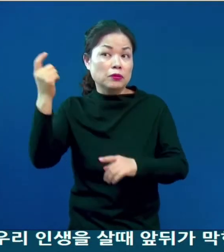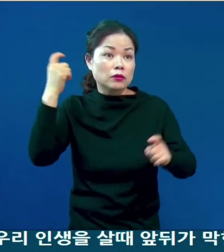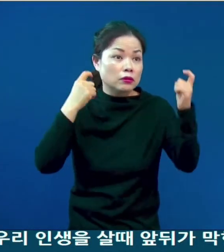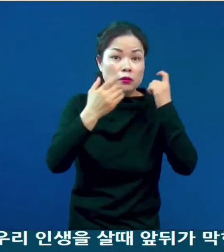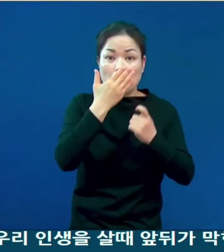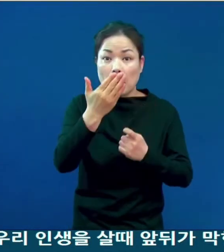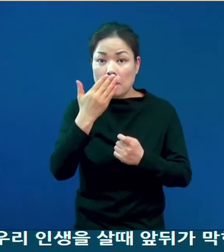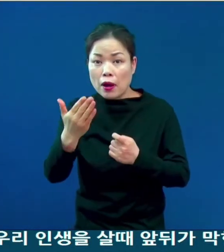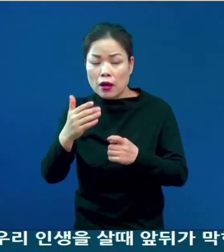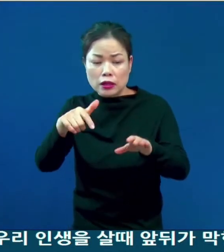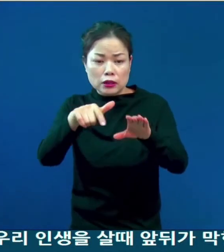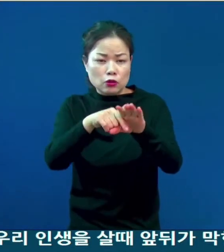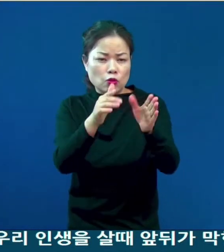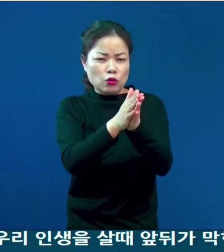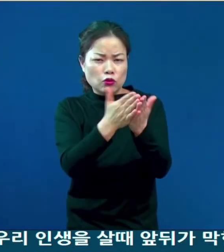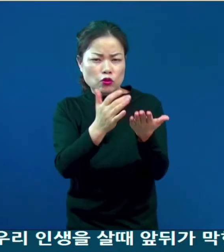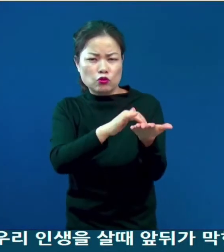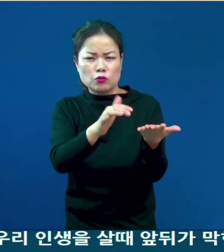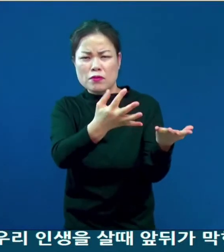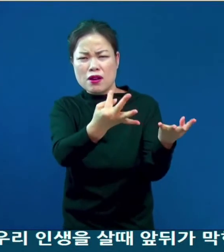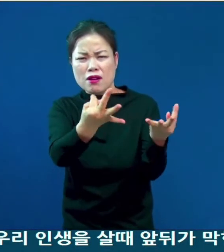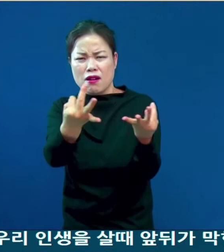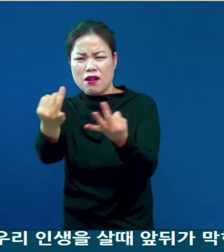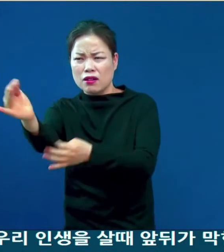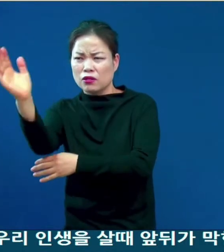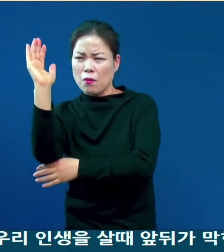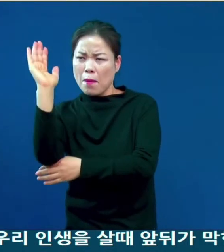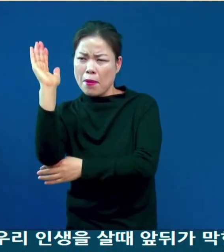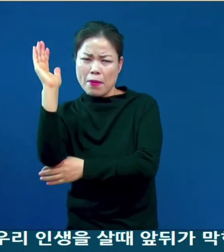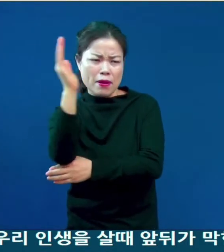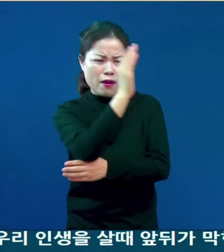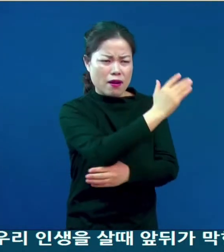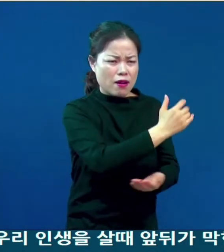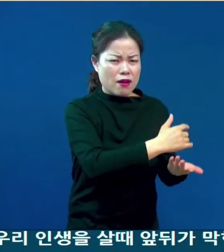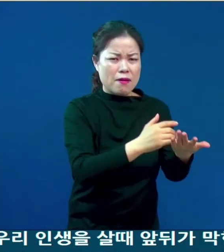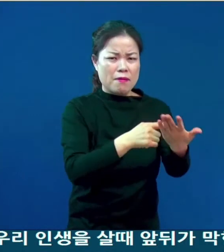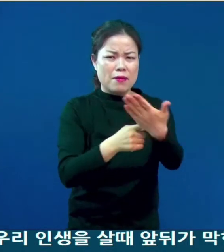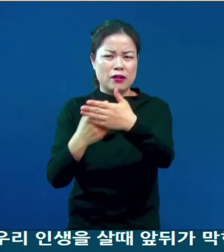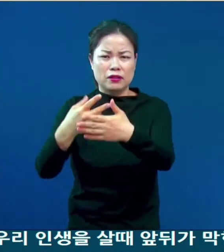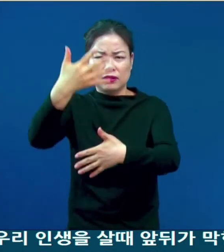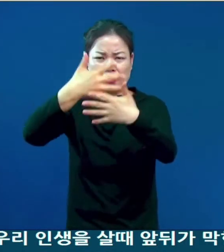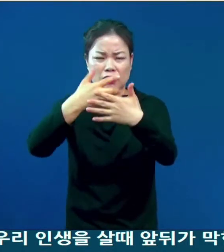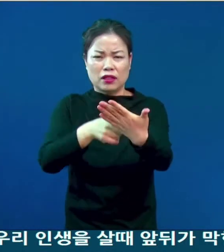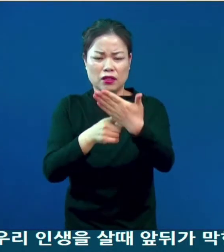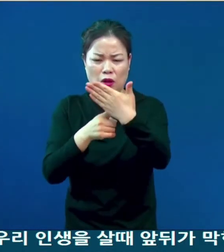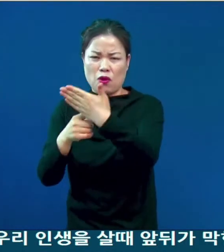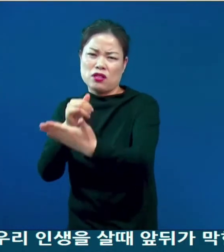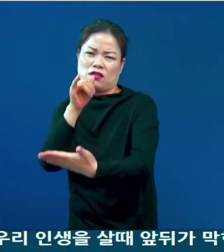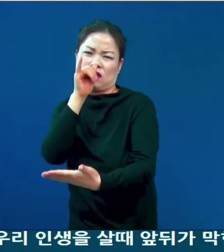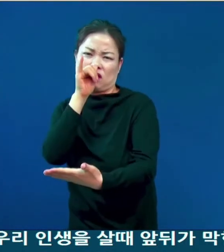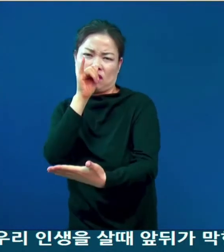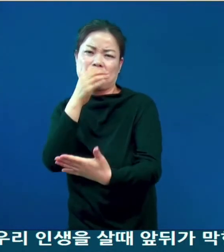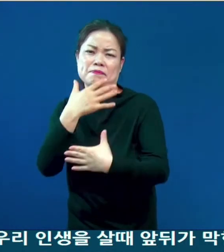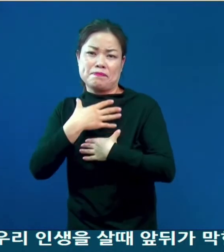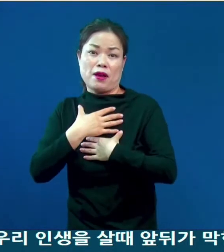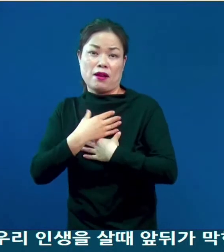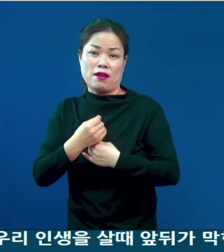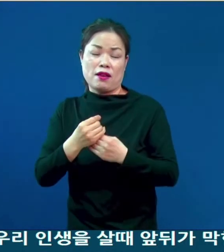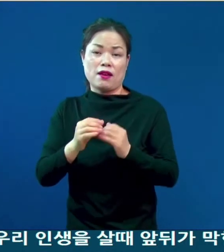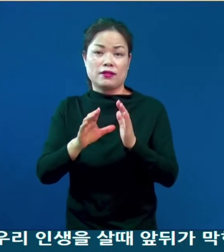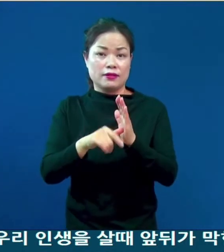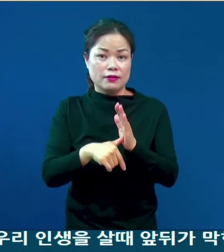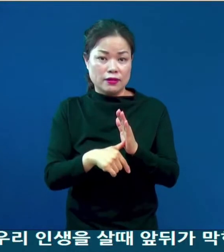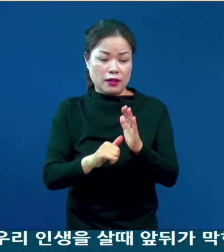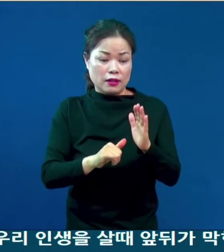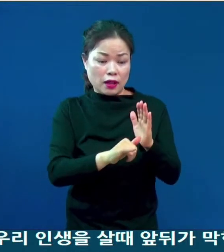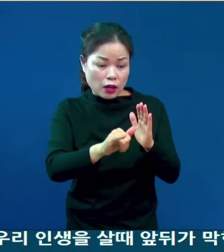여러 가지 기독교 서적과 수많은 설교들을 수시로 들을 수 있는 너무나 편한 시대를 살아가고 있습니다. 각 가정에